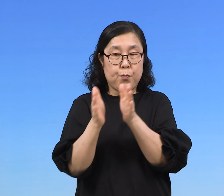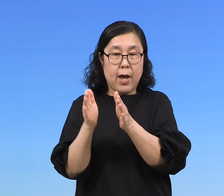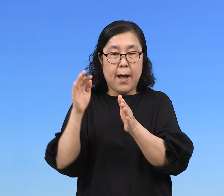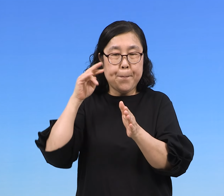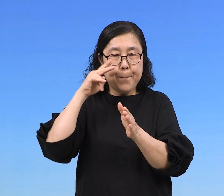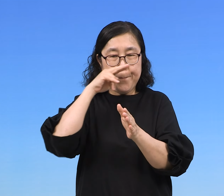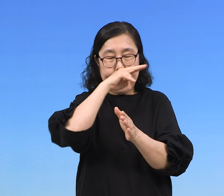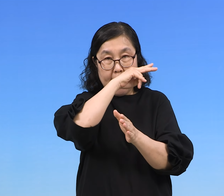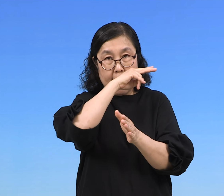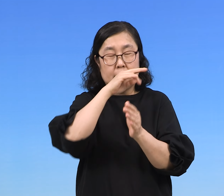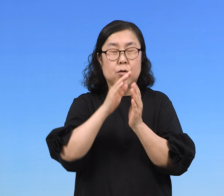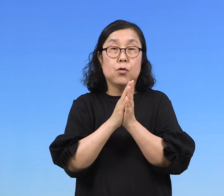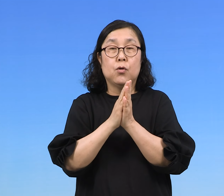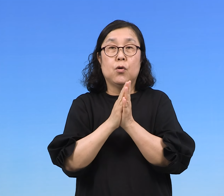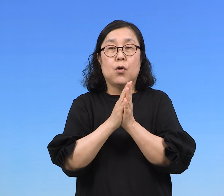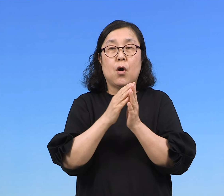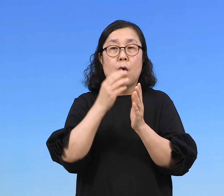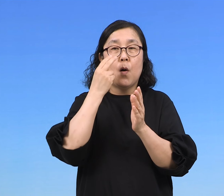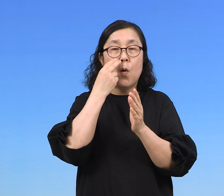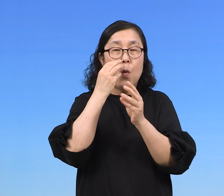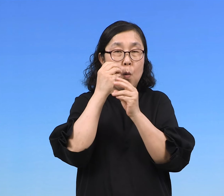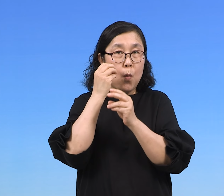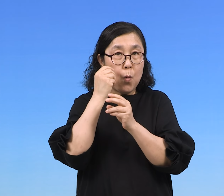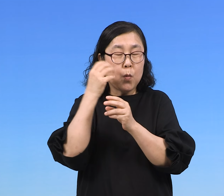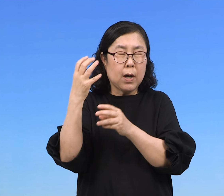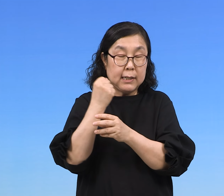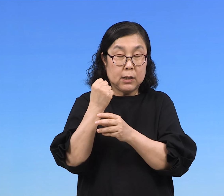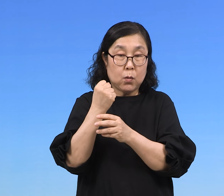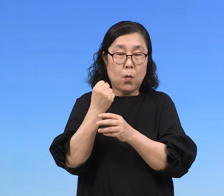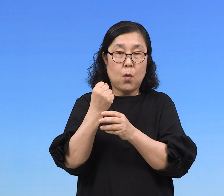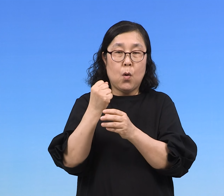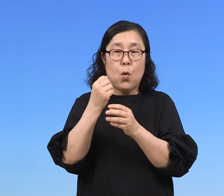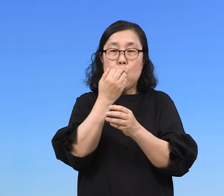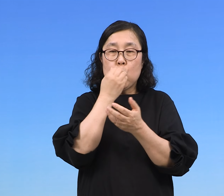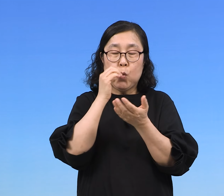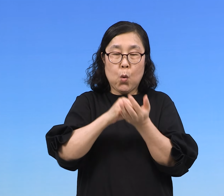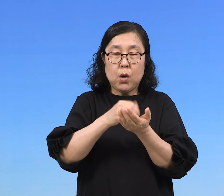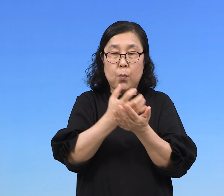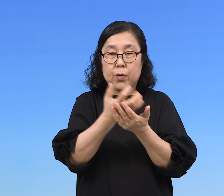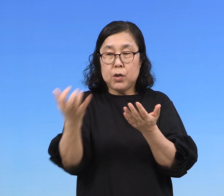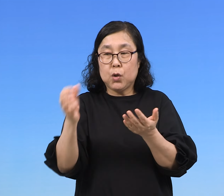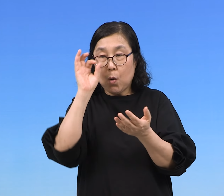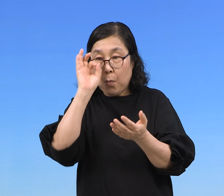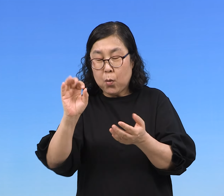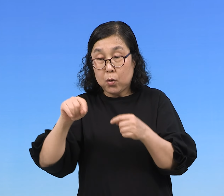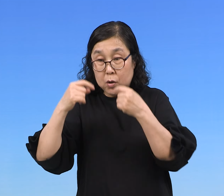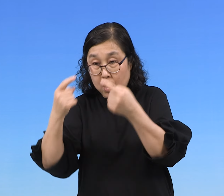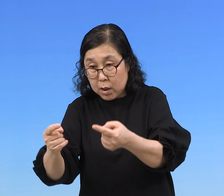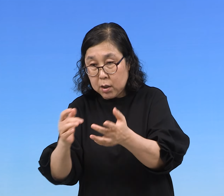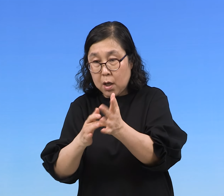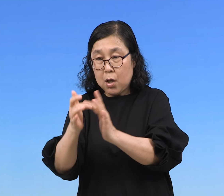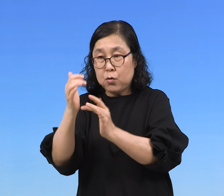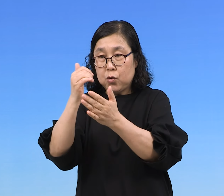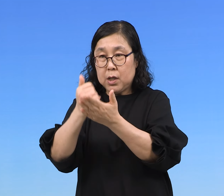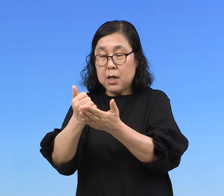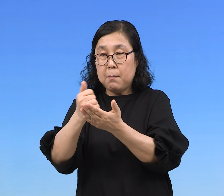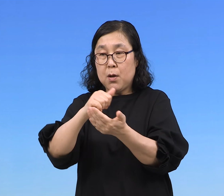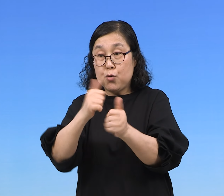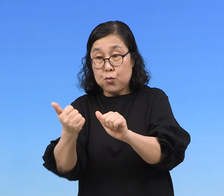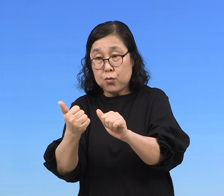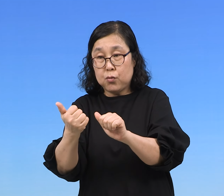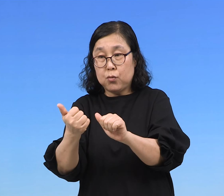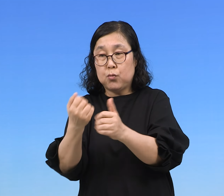준비한 향품을 가지고 무덤에 가서 돌이 무덤에서 굴러 옮겨진 것을 보고 들어가니 주 예수의 시체가